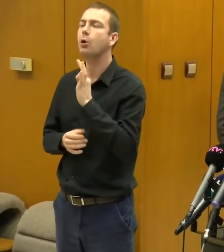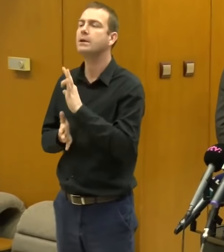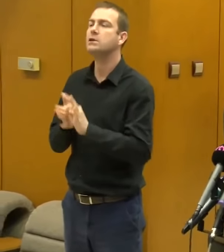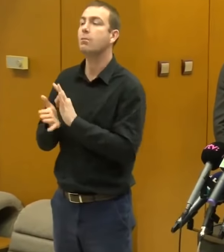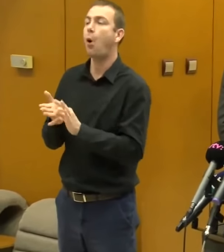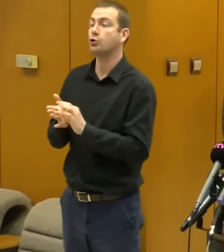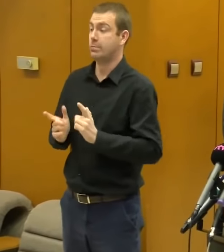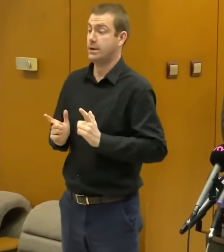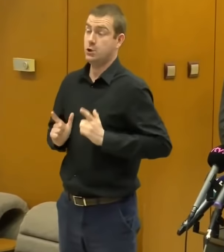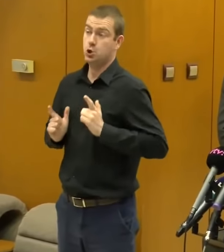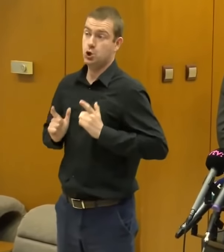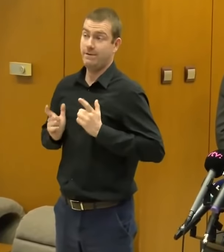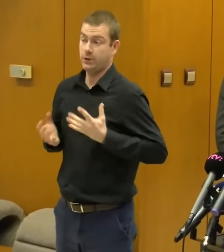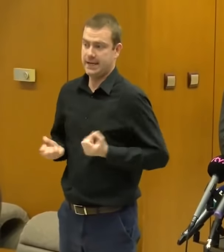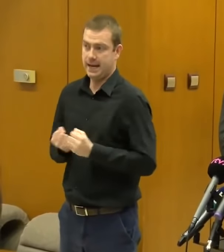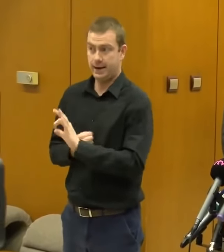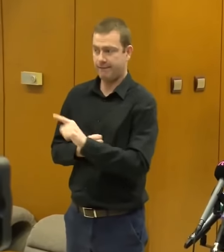šírenie